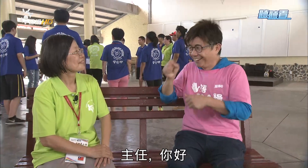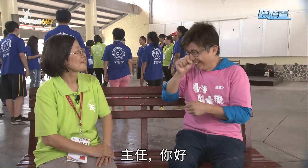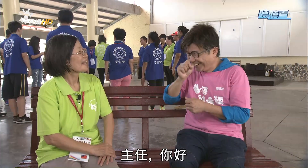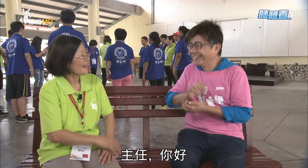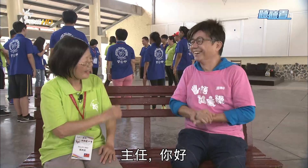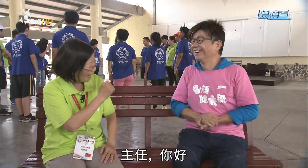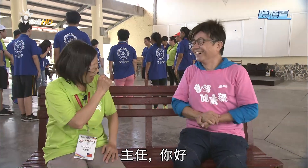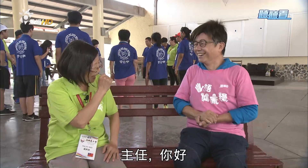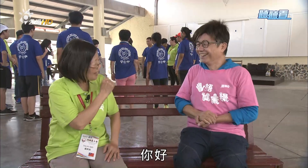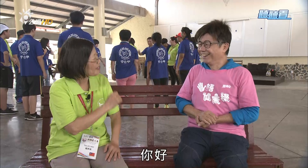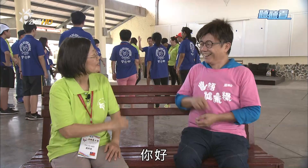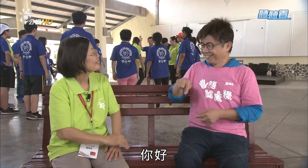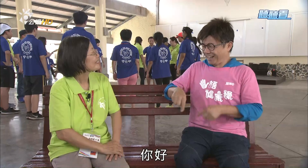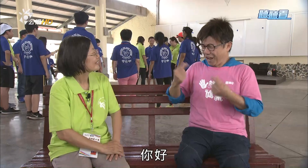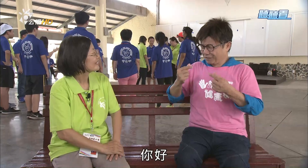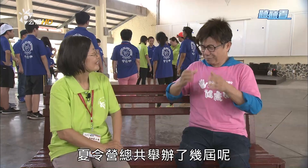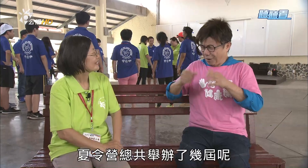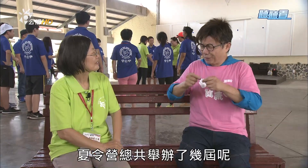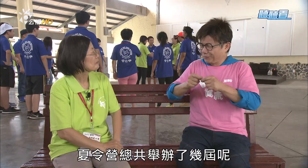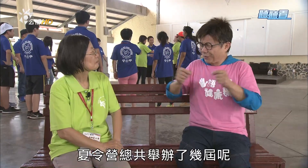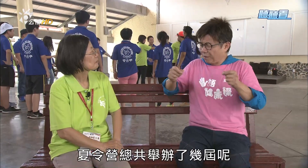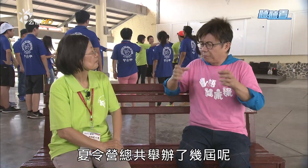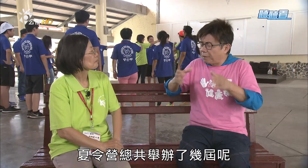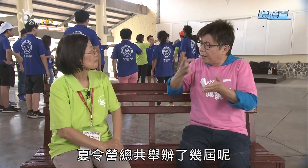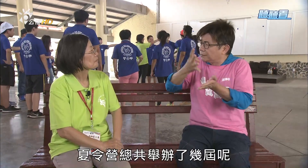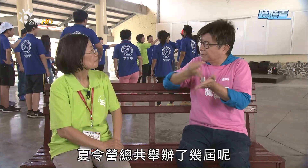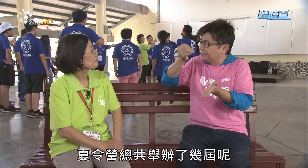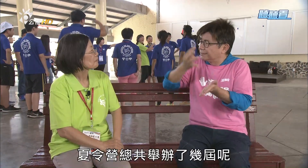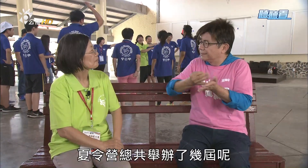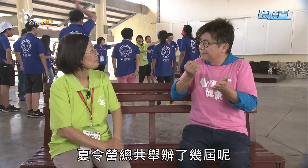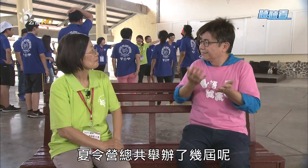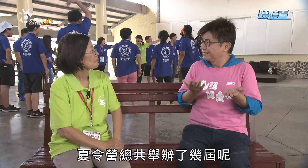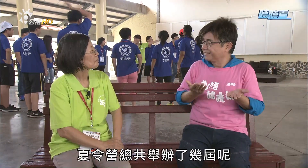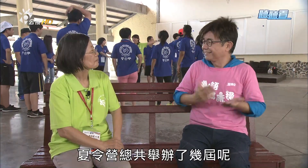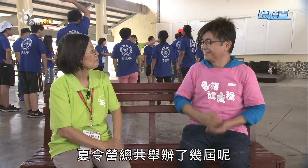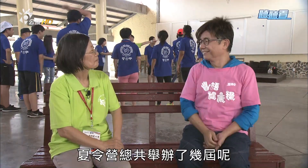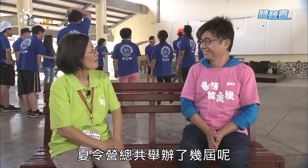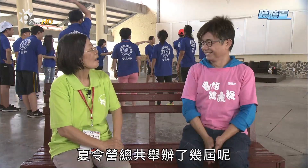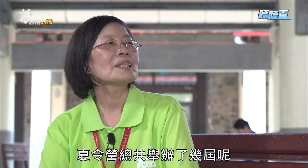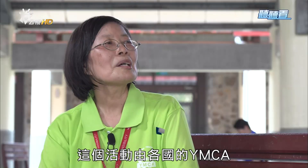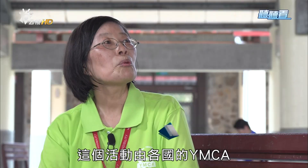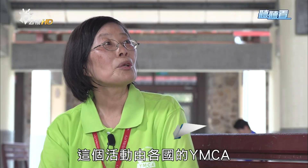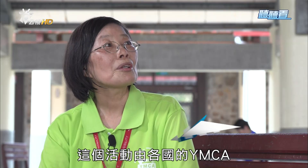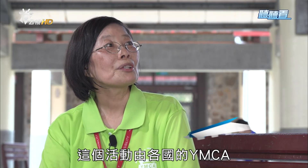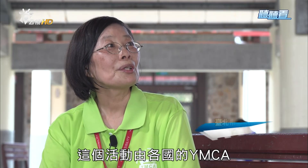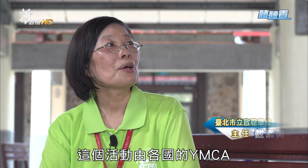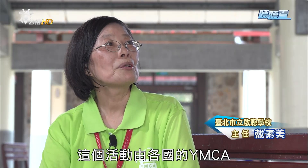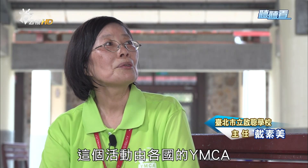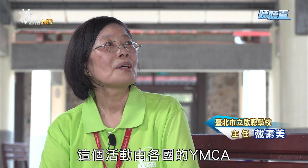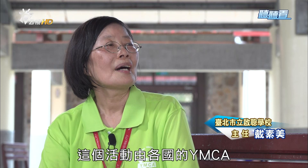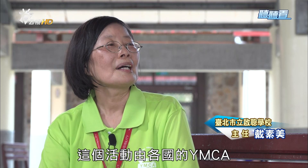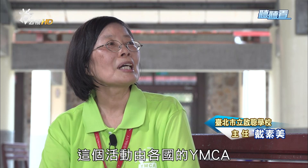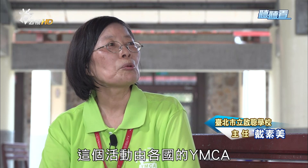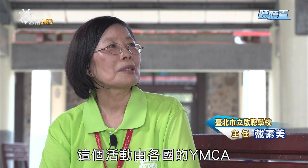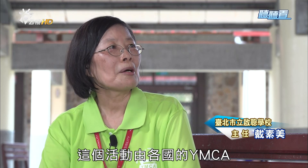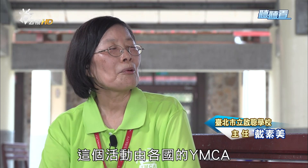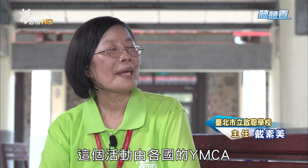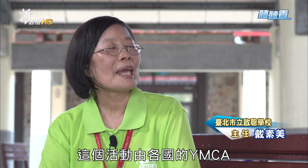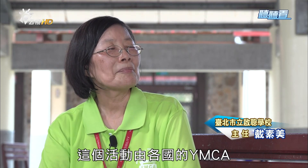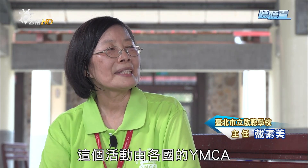你好。 你好。 夏令营啊总共举办了几届呢？ 这个活动由各国的